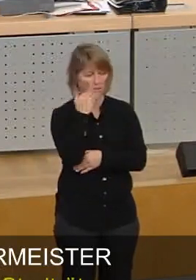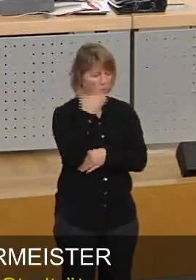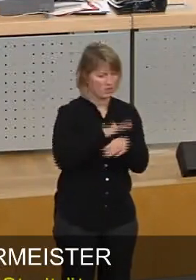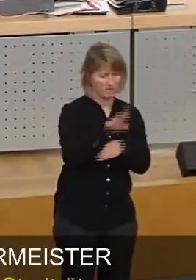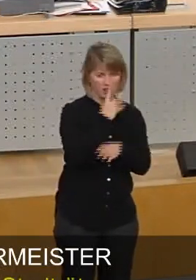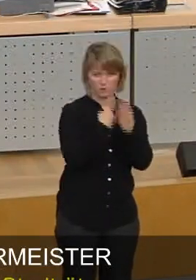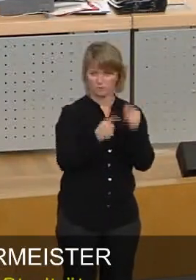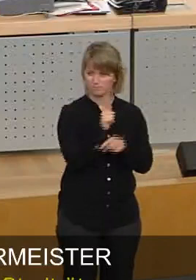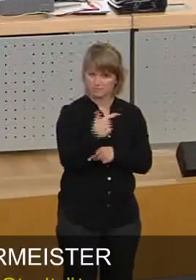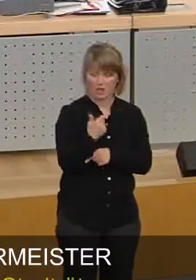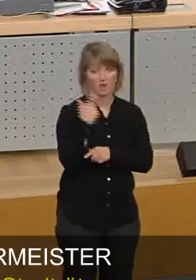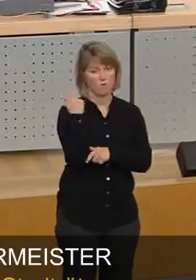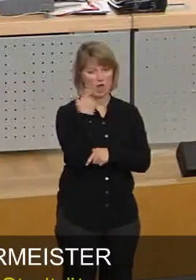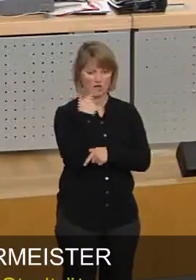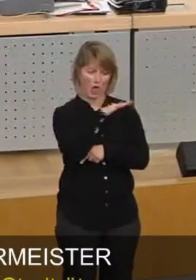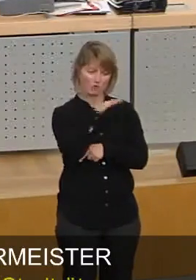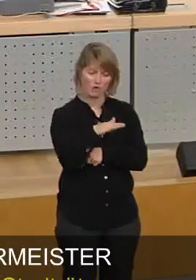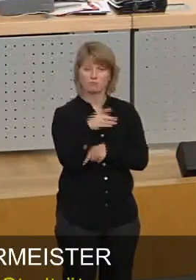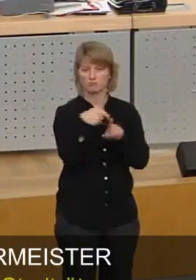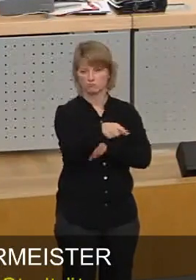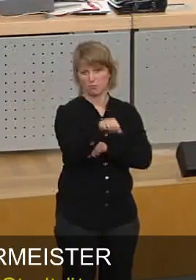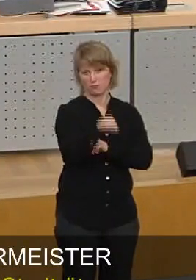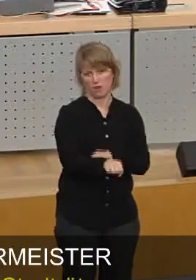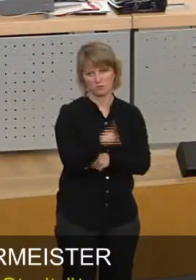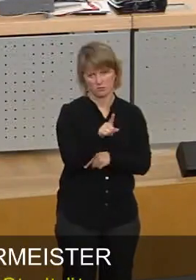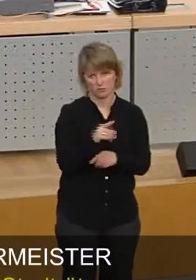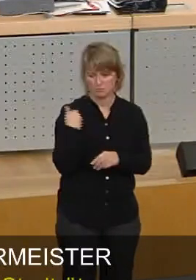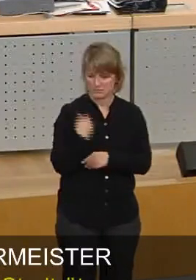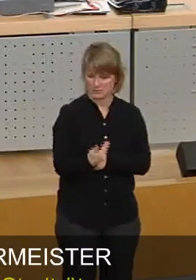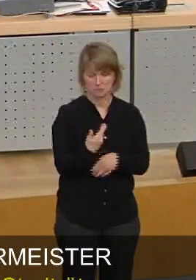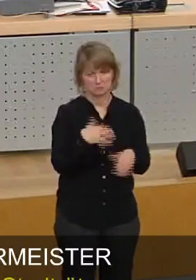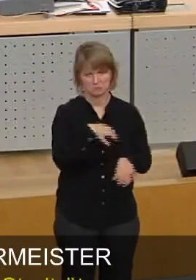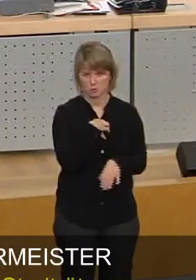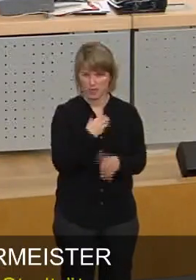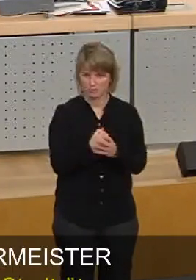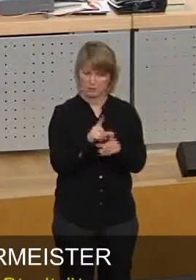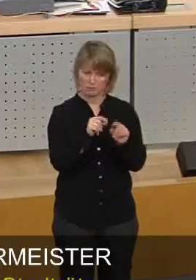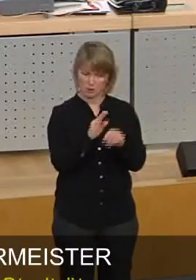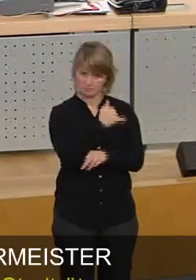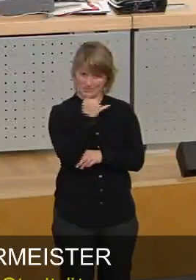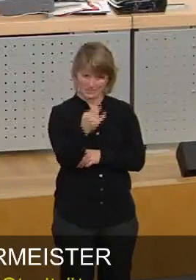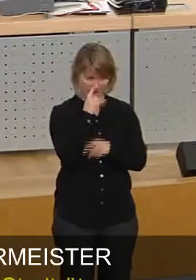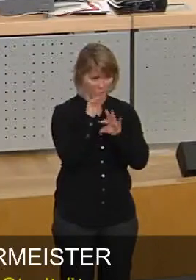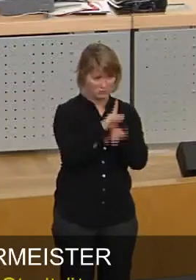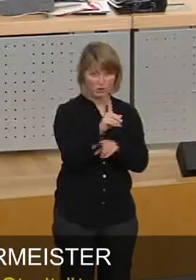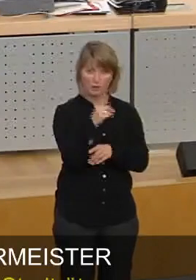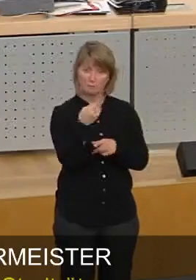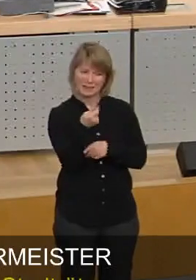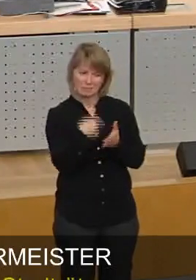die Feuerwehraufstellfläche in ihrem eigenen Grundstück anordnen können und konnten. Es ergaben sich also keine Auswirkungen auf